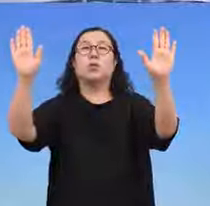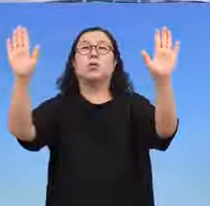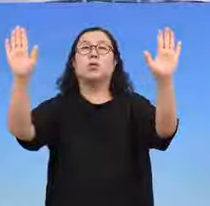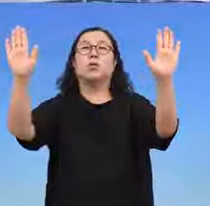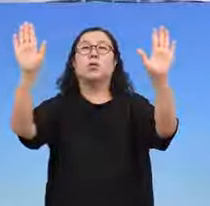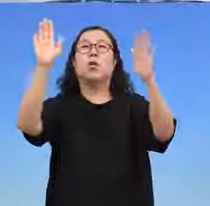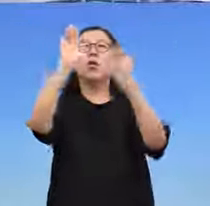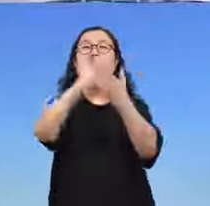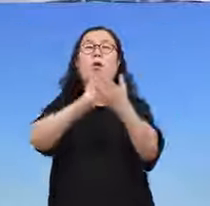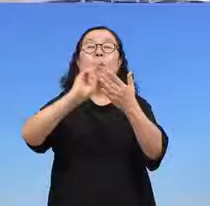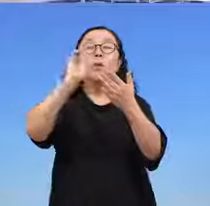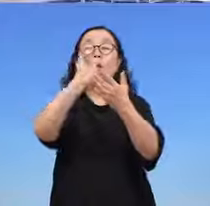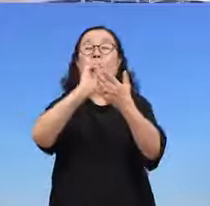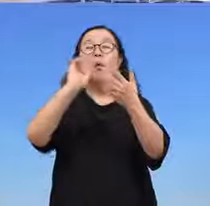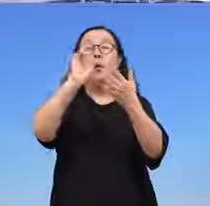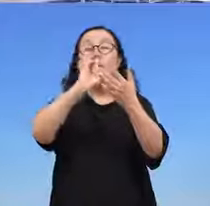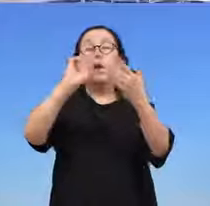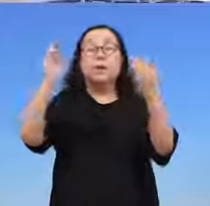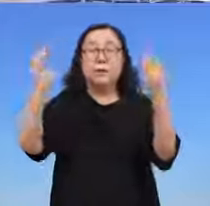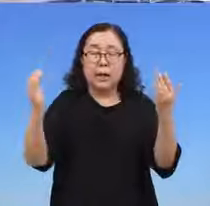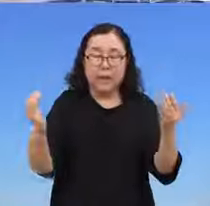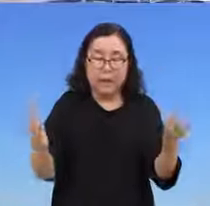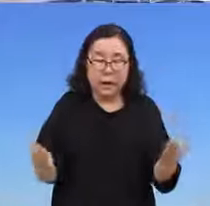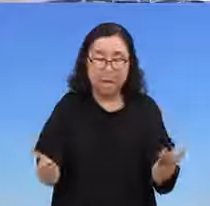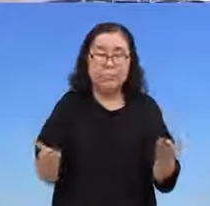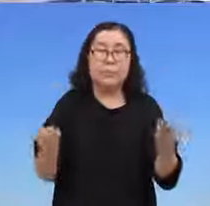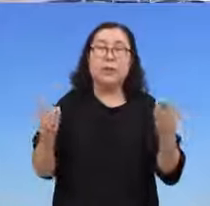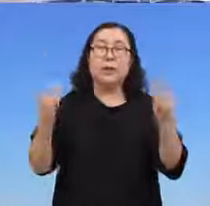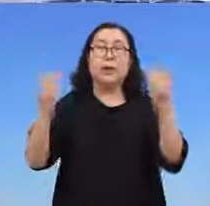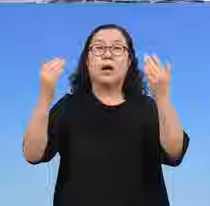두 손 들고